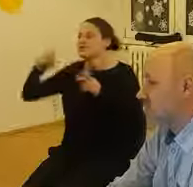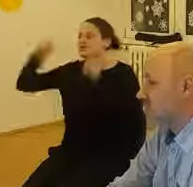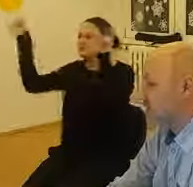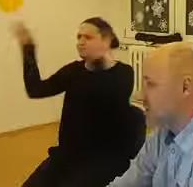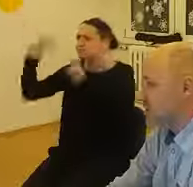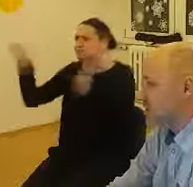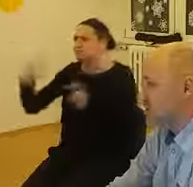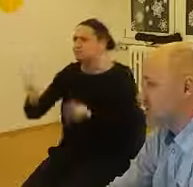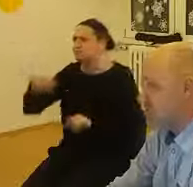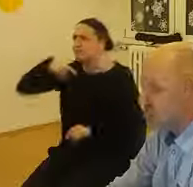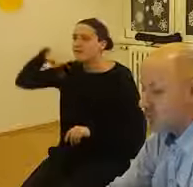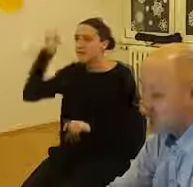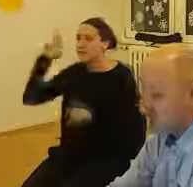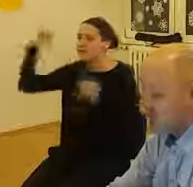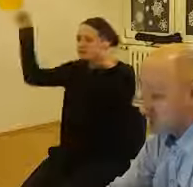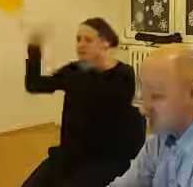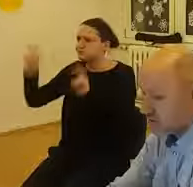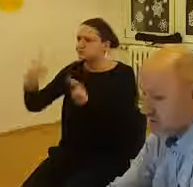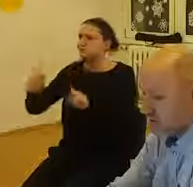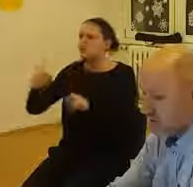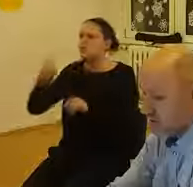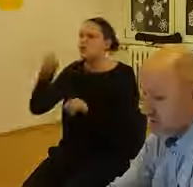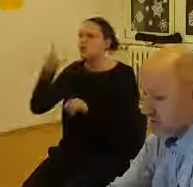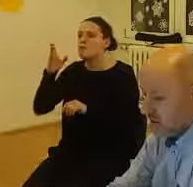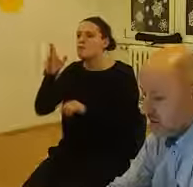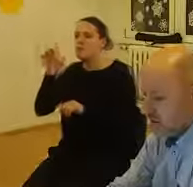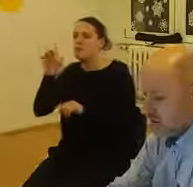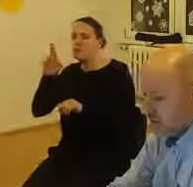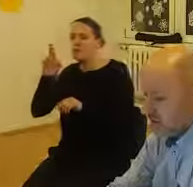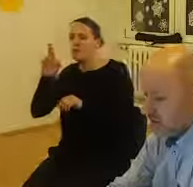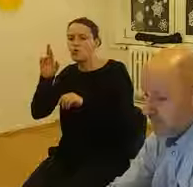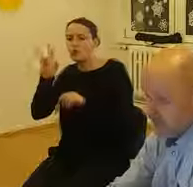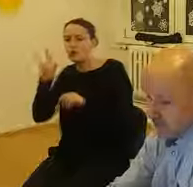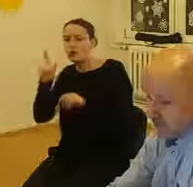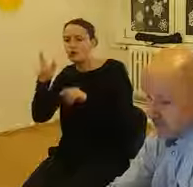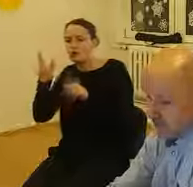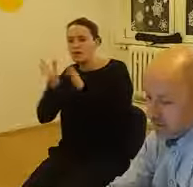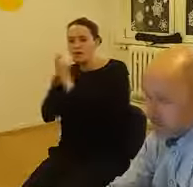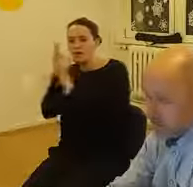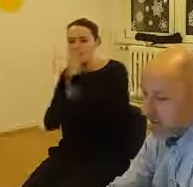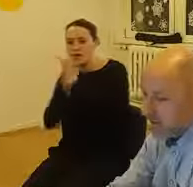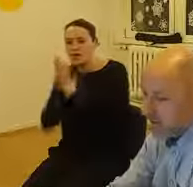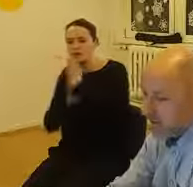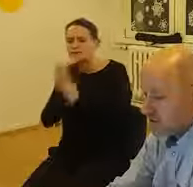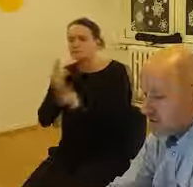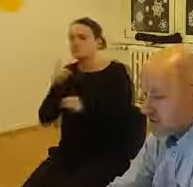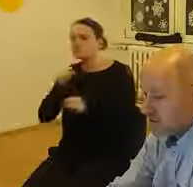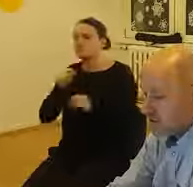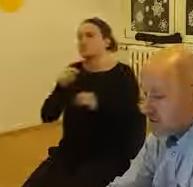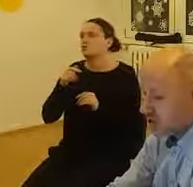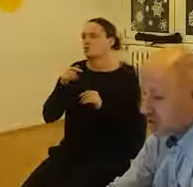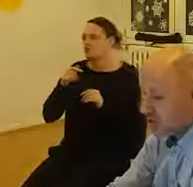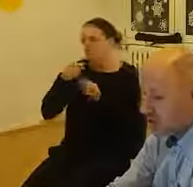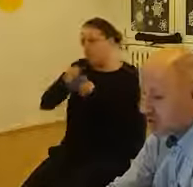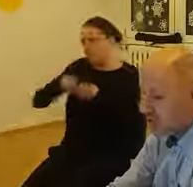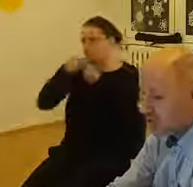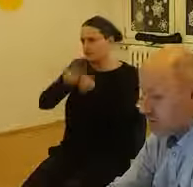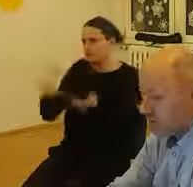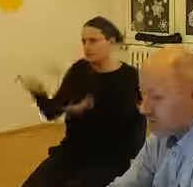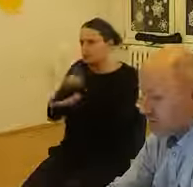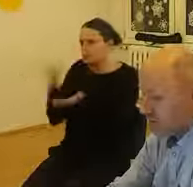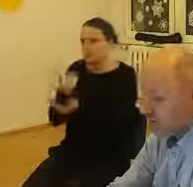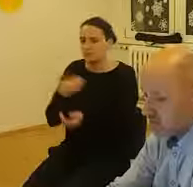2 lata temu, to myśmy też zrobili zbiórkę i mieszkańcy przynosili dary. Inwestycje zgłoszone przez mieszkańców,